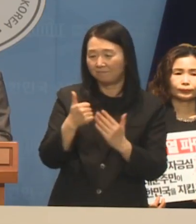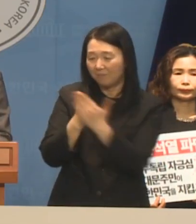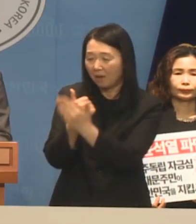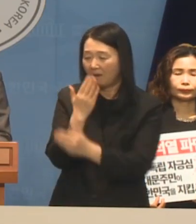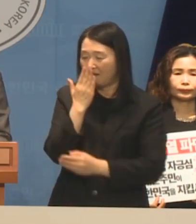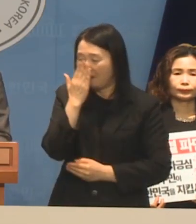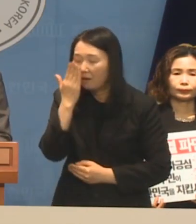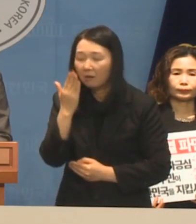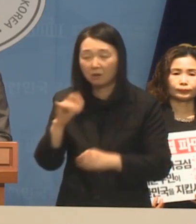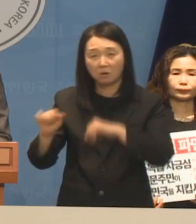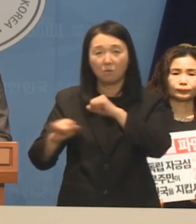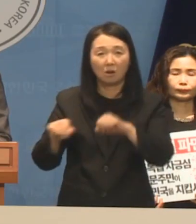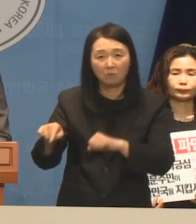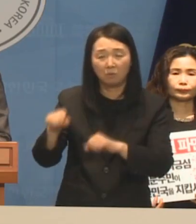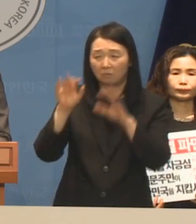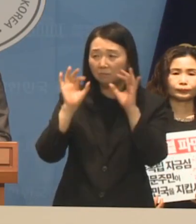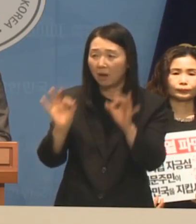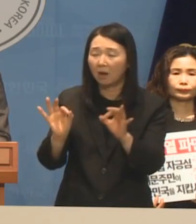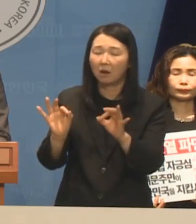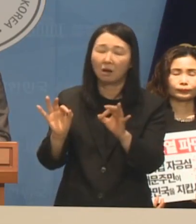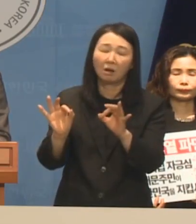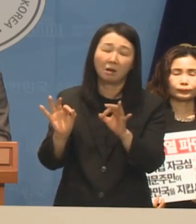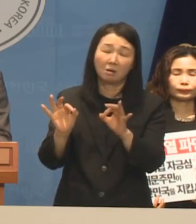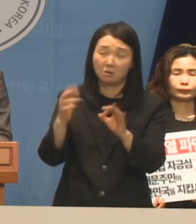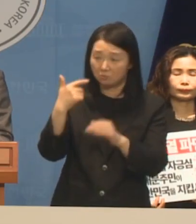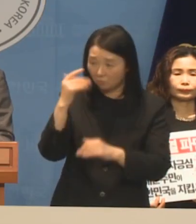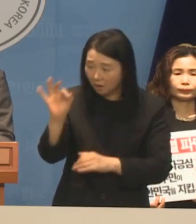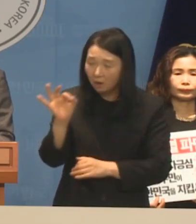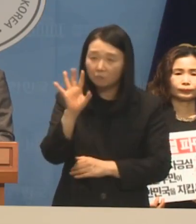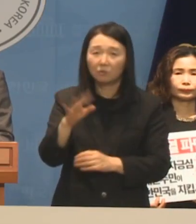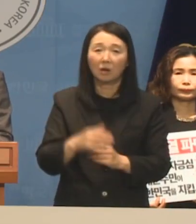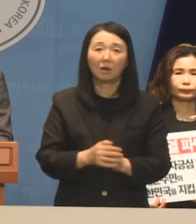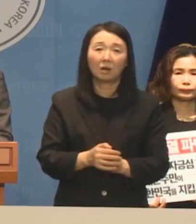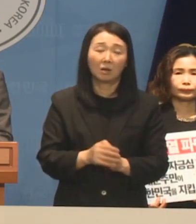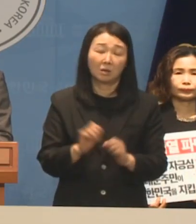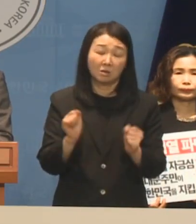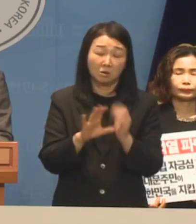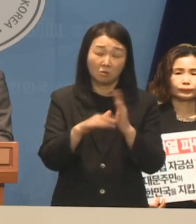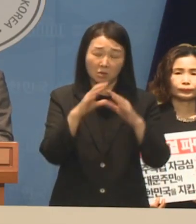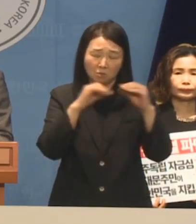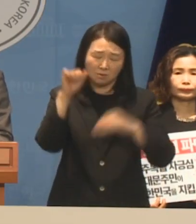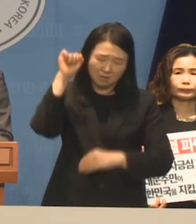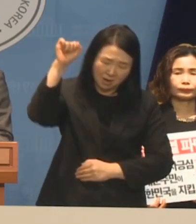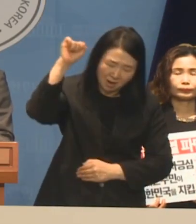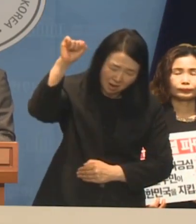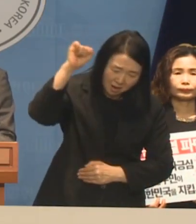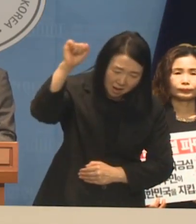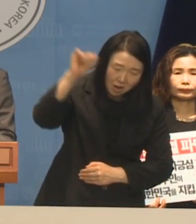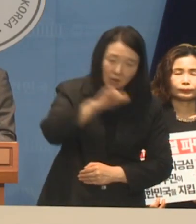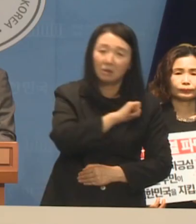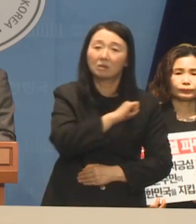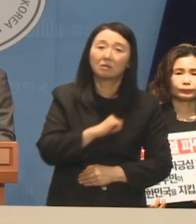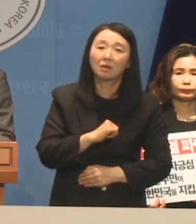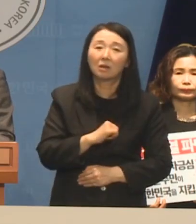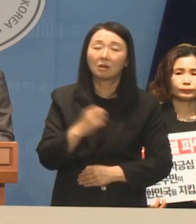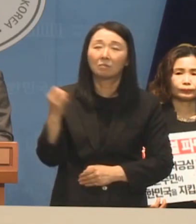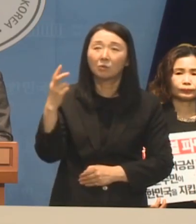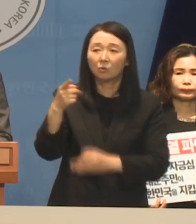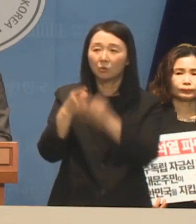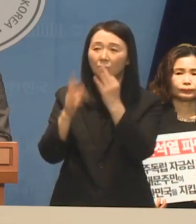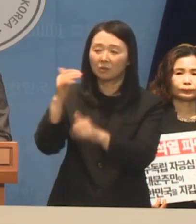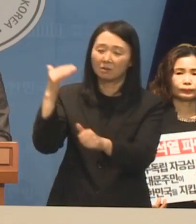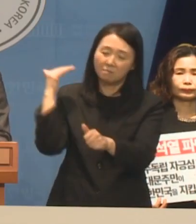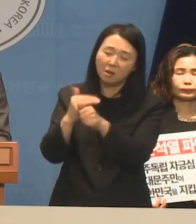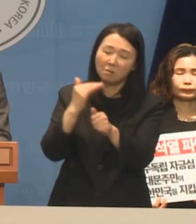자유롭게 할보하는 것을 두고 볼 수만은 없습니다. 시린 겨울을 광장에서 버티며 연일 윤석열 파면을 목